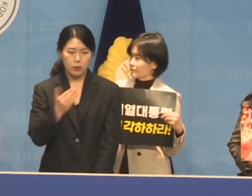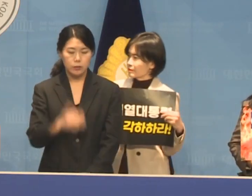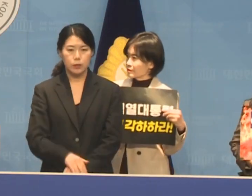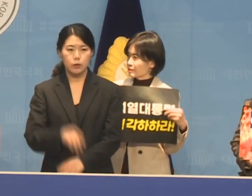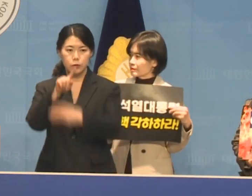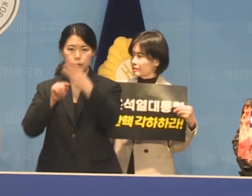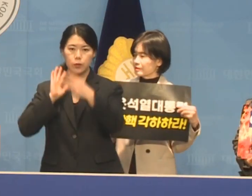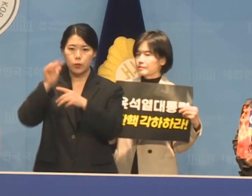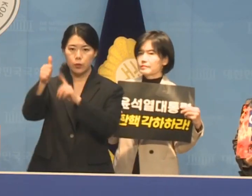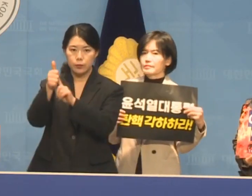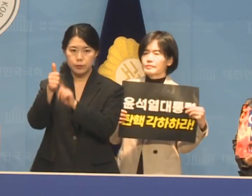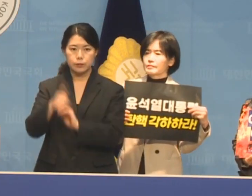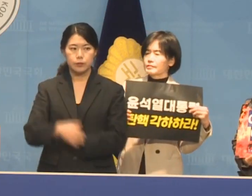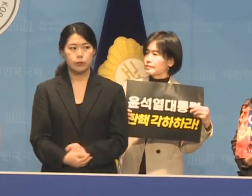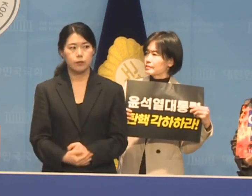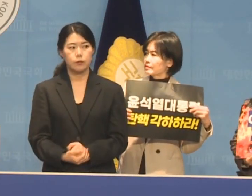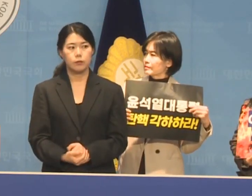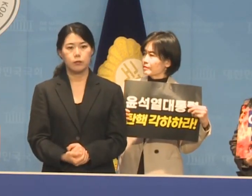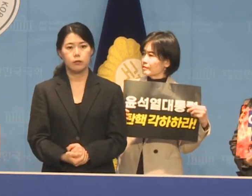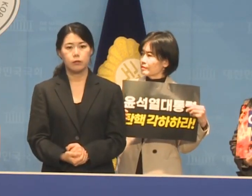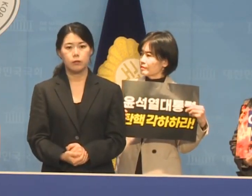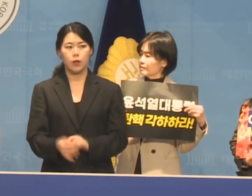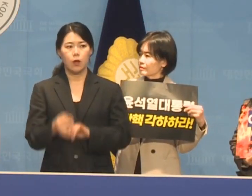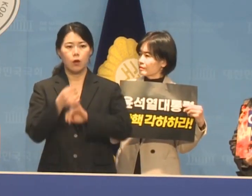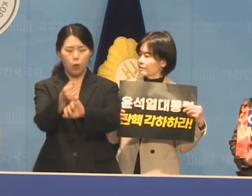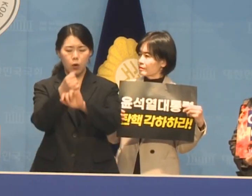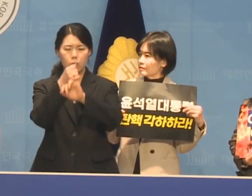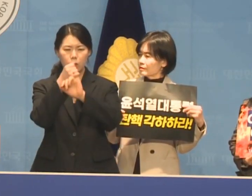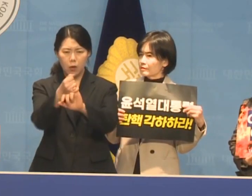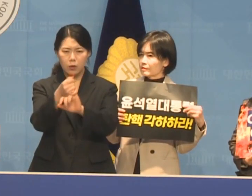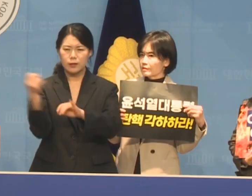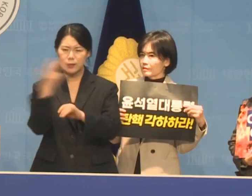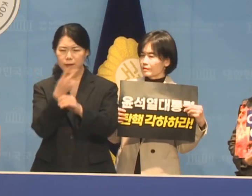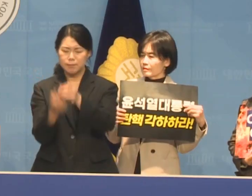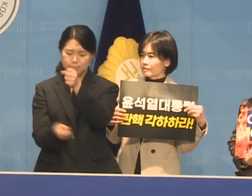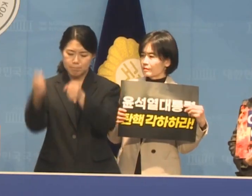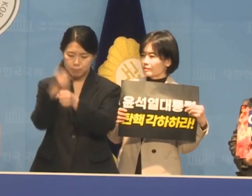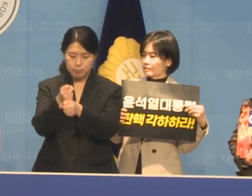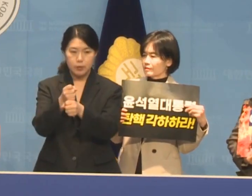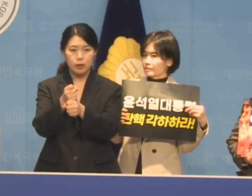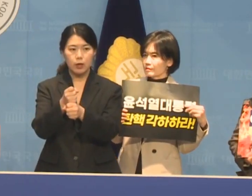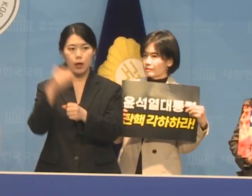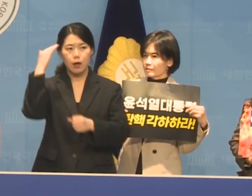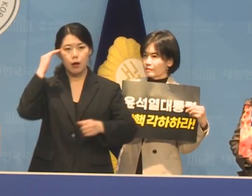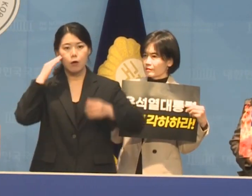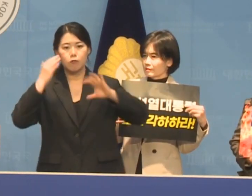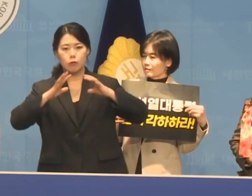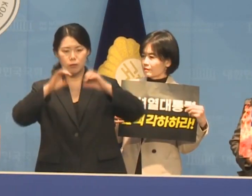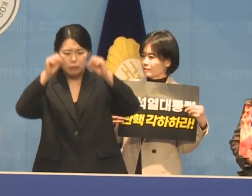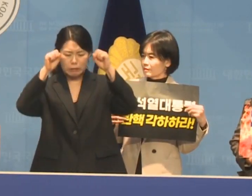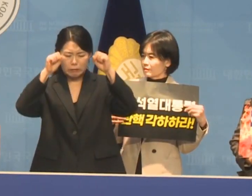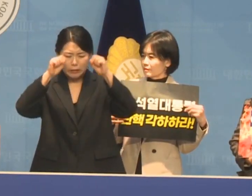윤석열 대통령께서는 반드시 직무복귀하셔서 대한민국의 총체적인